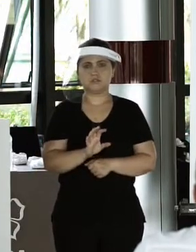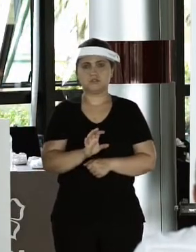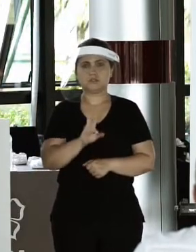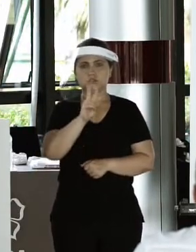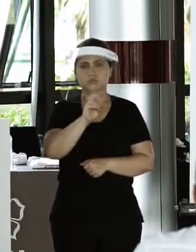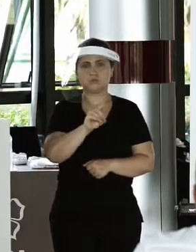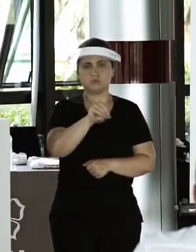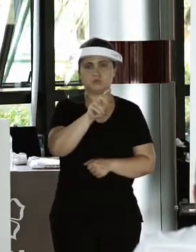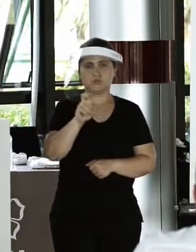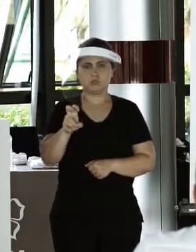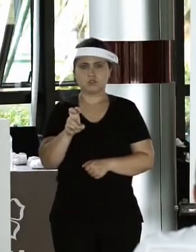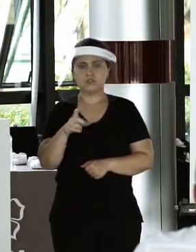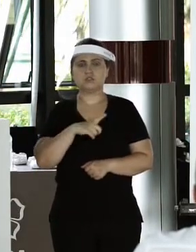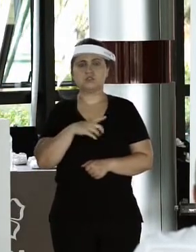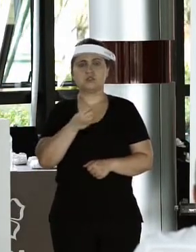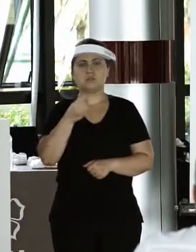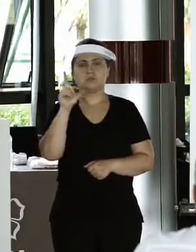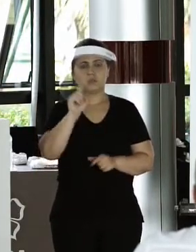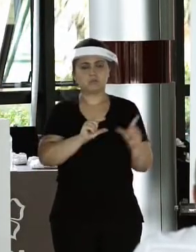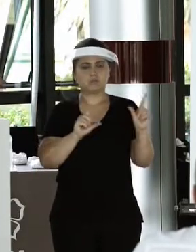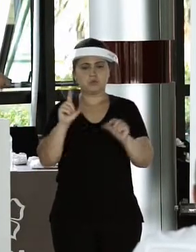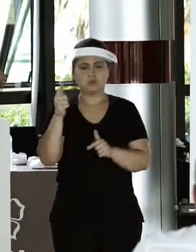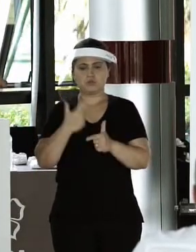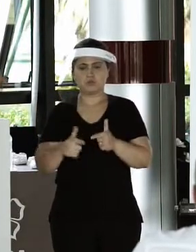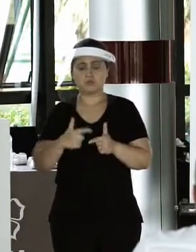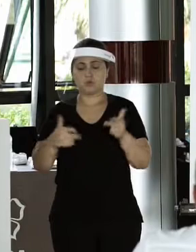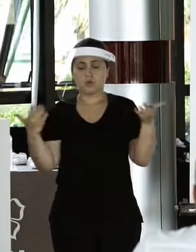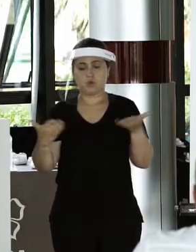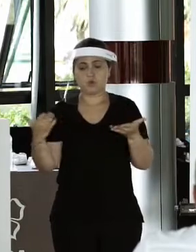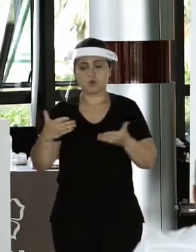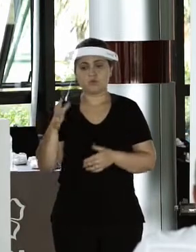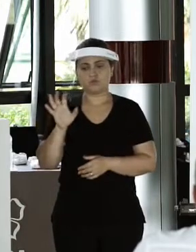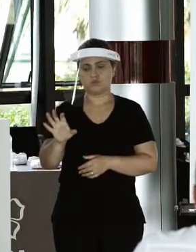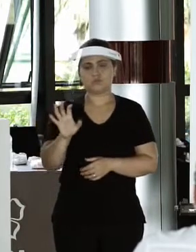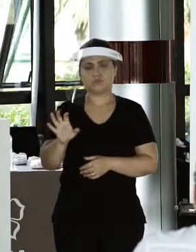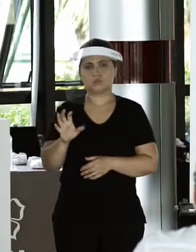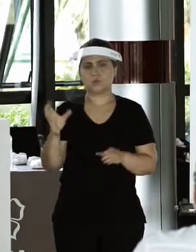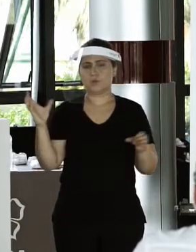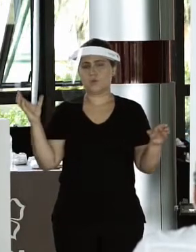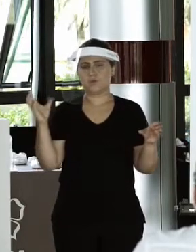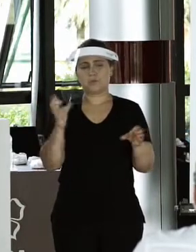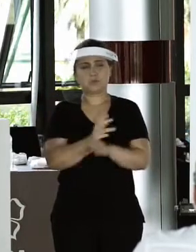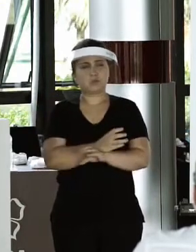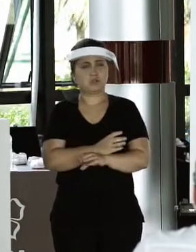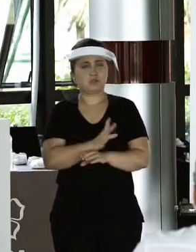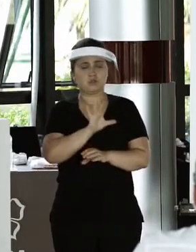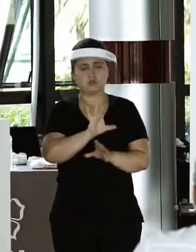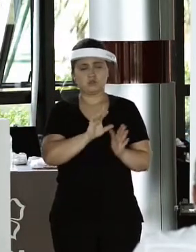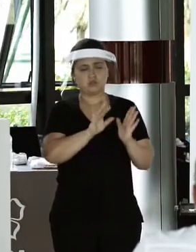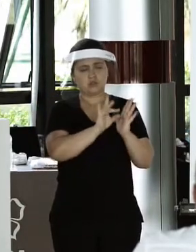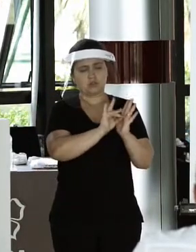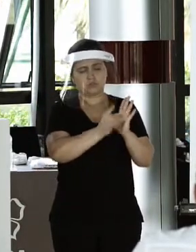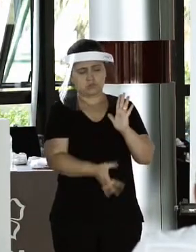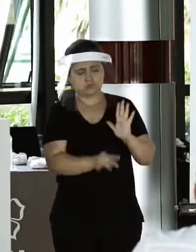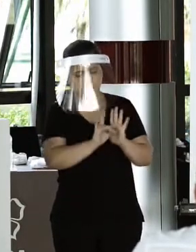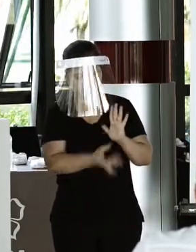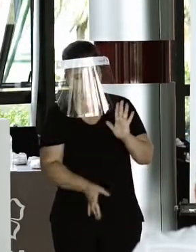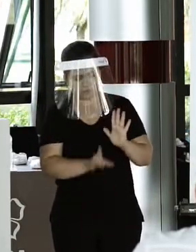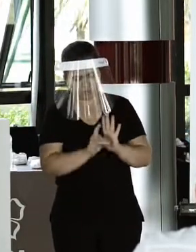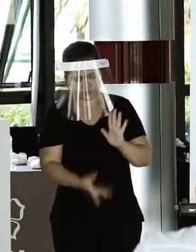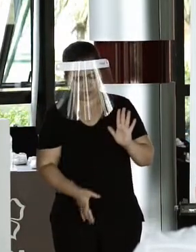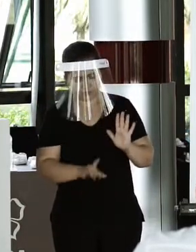foi 2015, ela estava com bem menos problema. Hoje ela está desse jeito aqui, completamente, já caiu todas as cerâmicas, né?